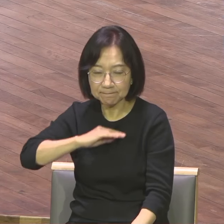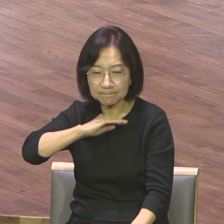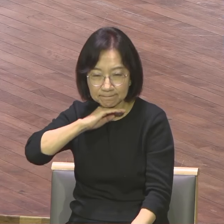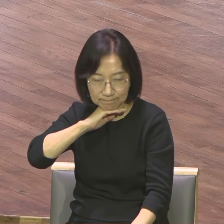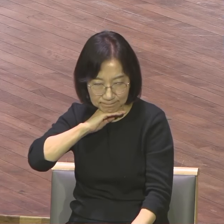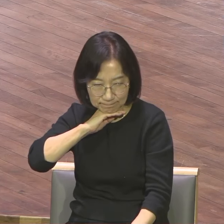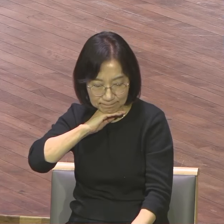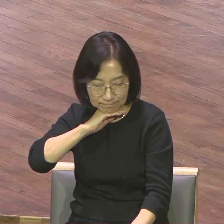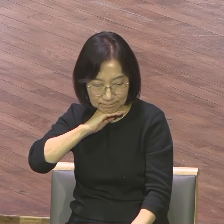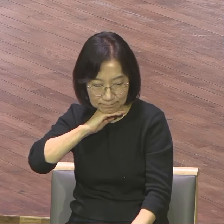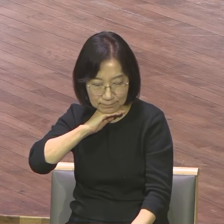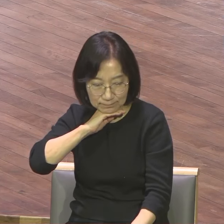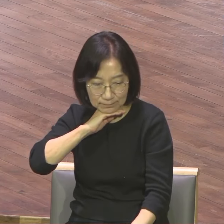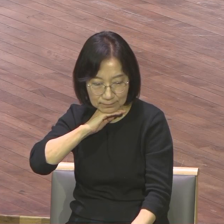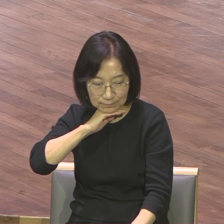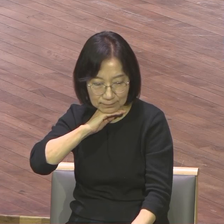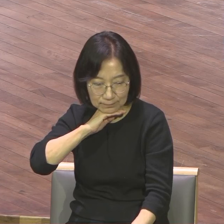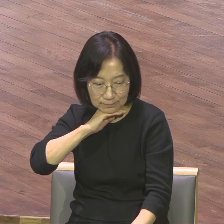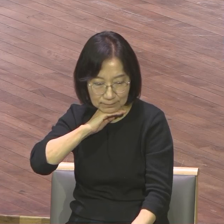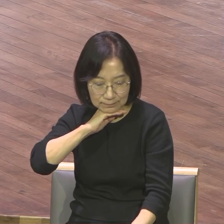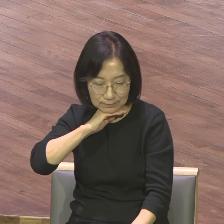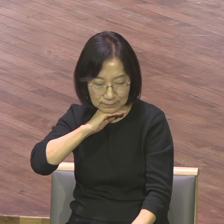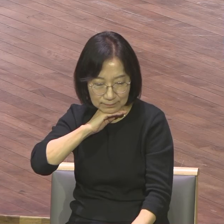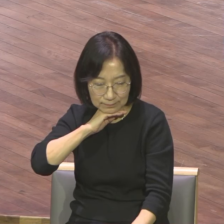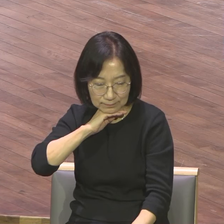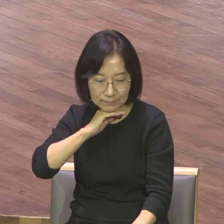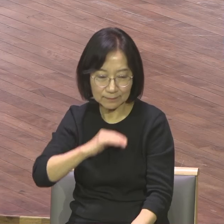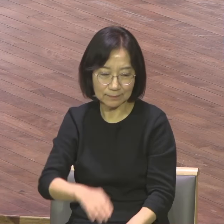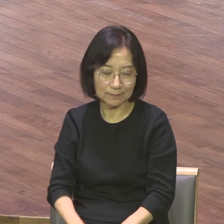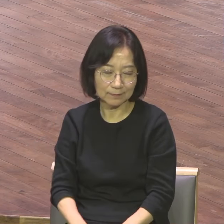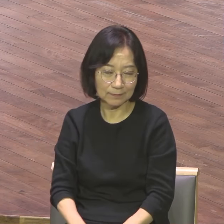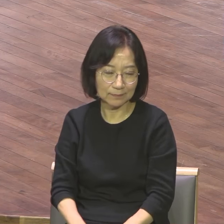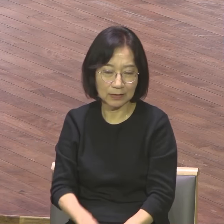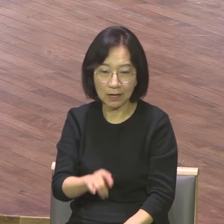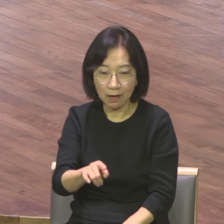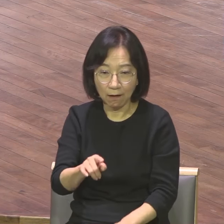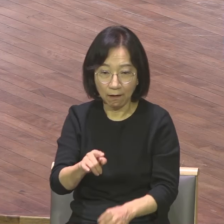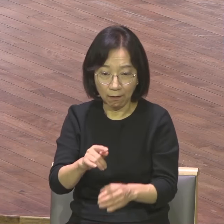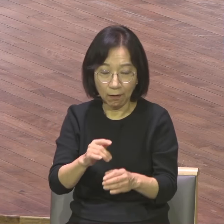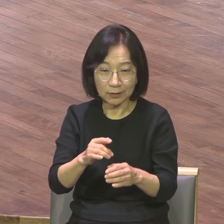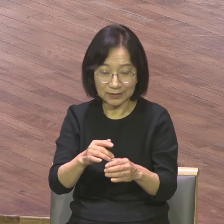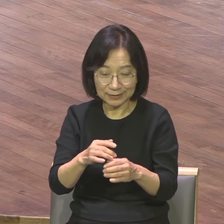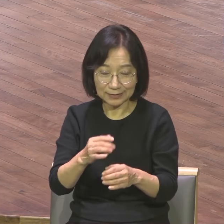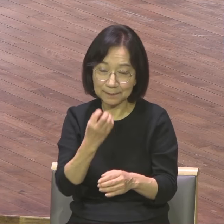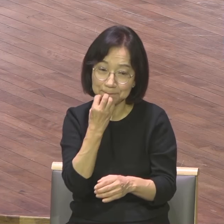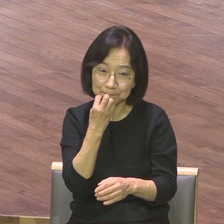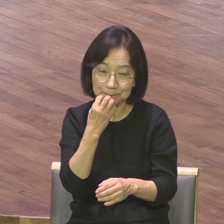적힌 그 부분에 유난히 손자국과 눈물자국이